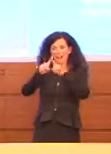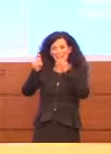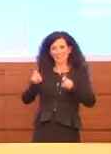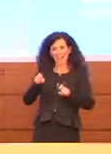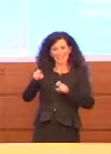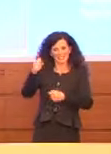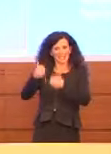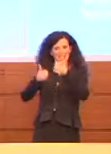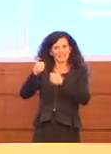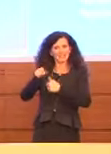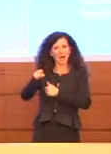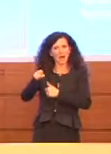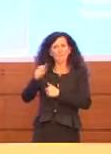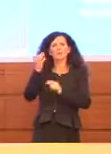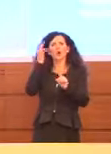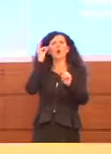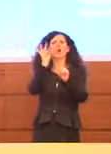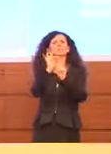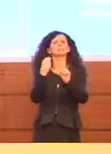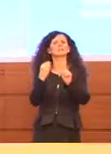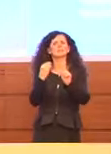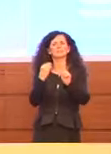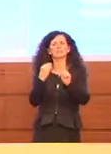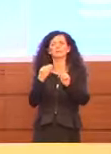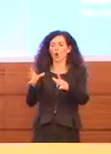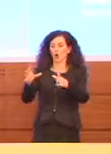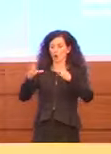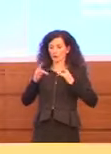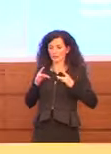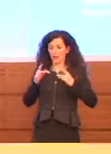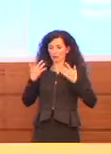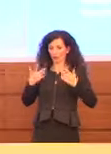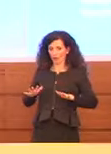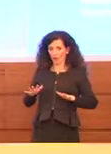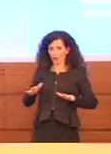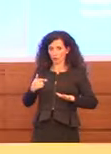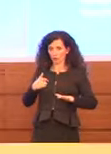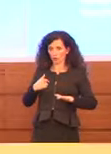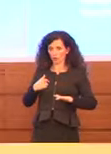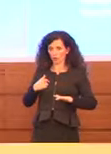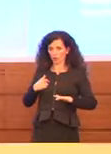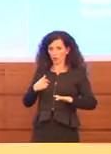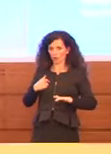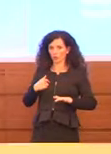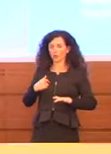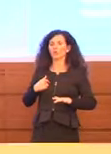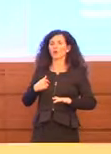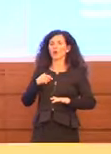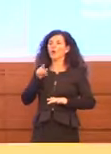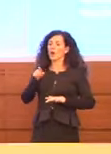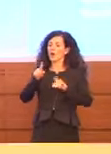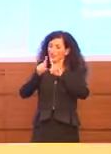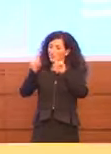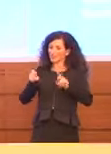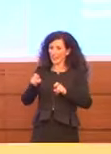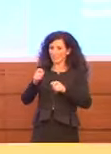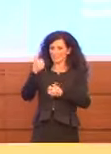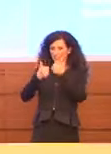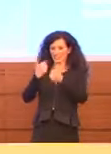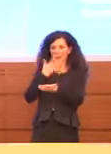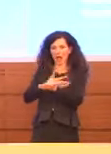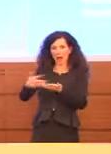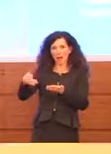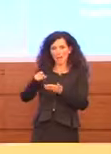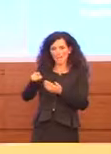vedere se c'è stato un contatto e una risposta immunologica quindi non è mirato a vedere se c'è attualmente